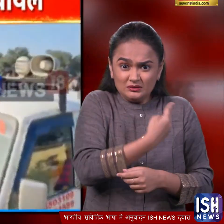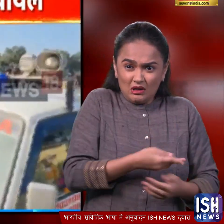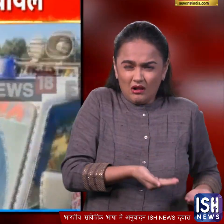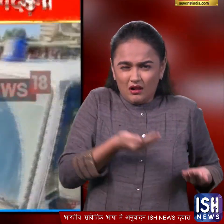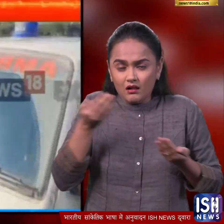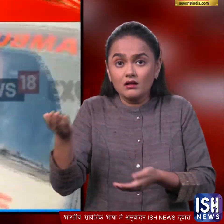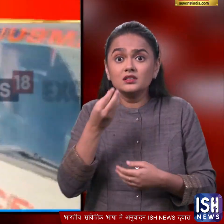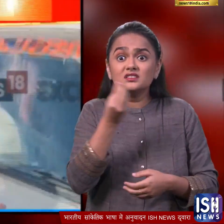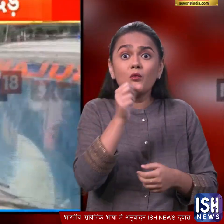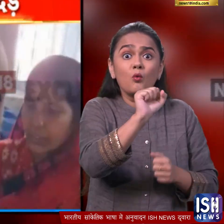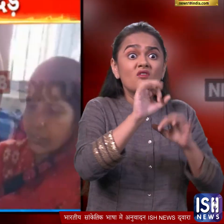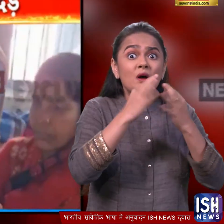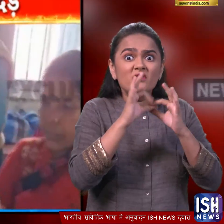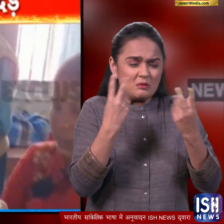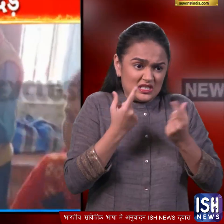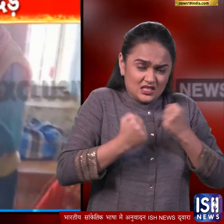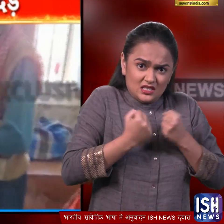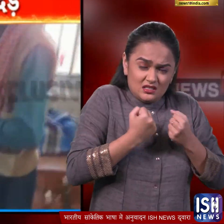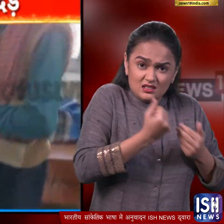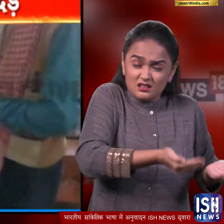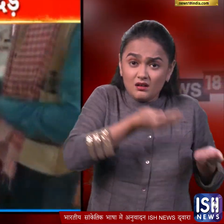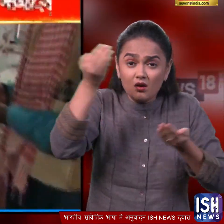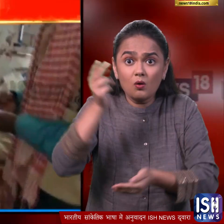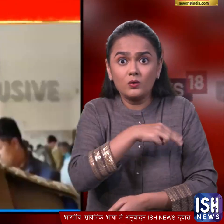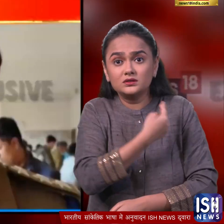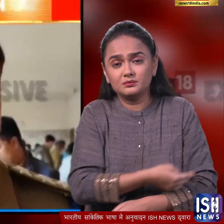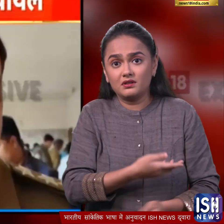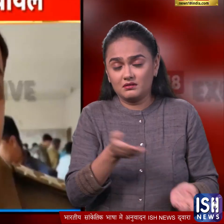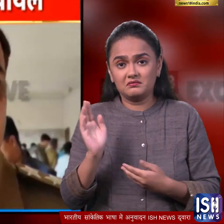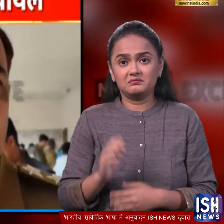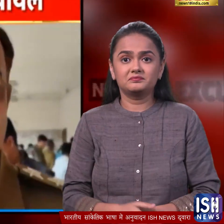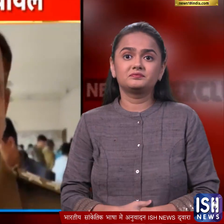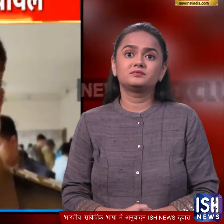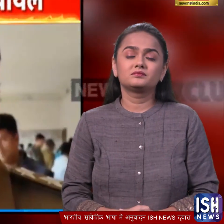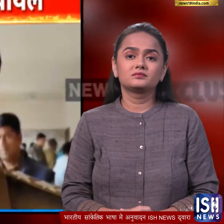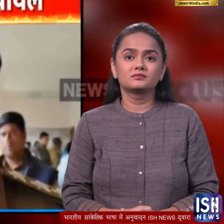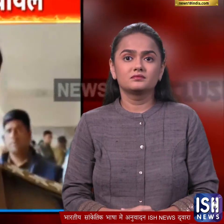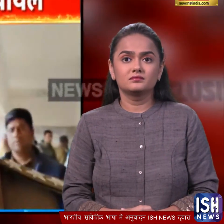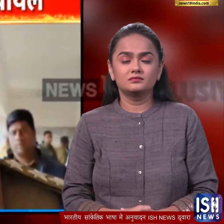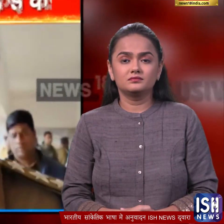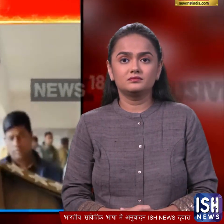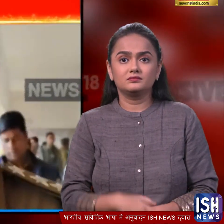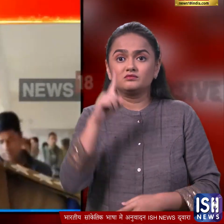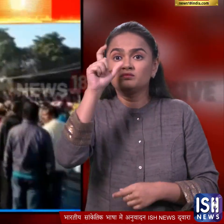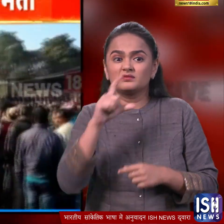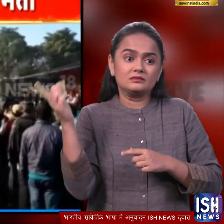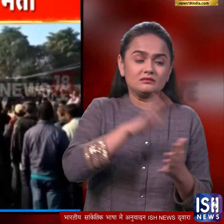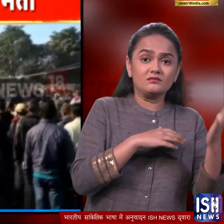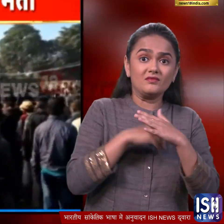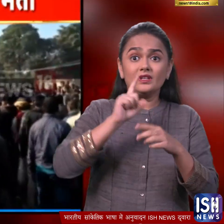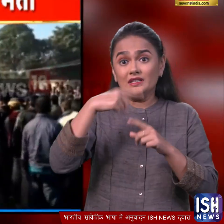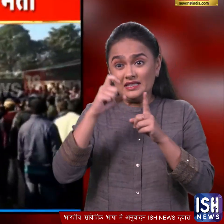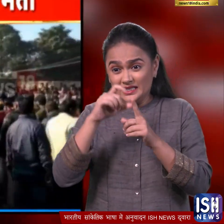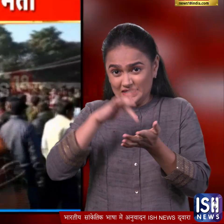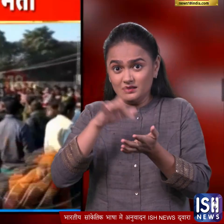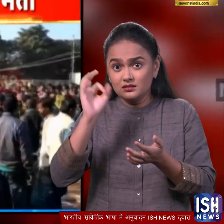अस्पताल पहुंचाया गया, जबकि कुछ लोगों को उनके घर वाले अस्पताल लेकर पहुंचे। जल्दीबाजी में एक दूसरे के ऊपर धक्का-धुक्की करने लगे।